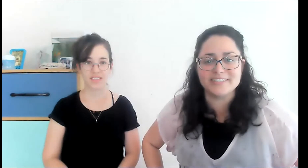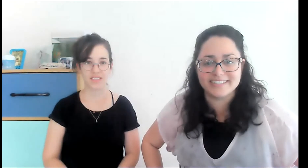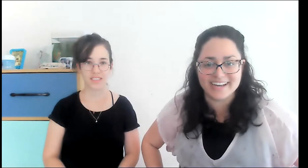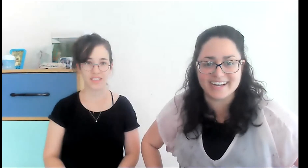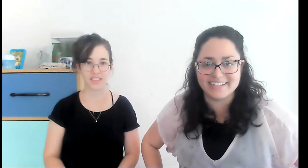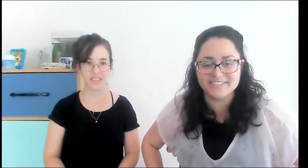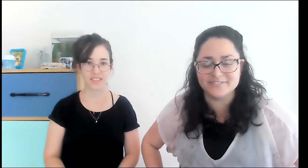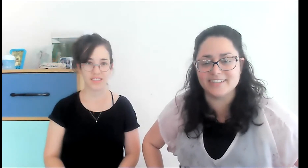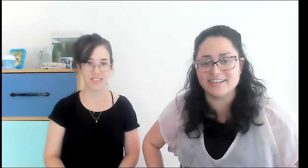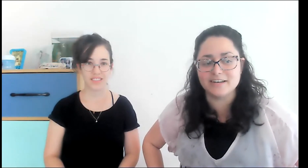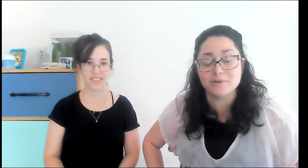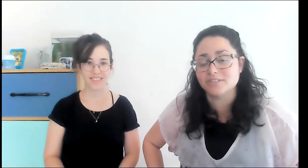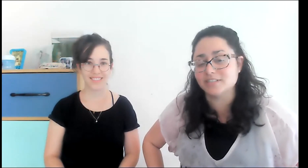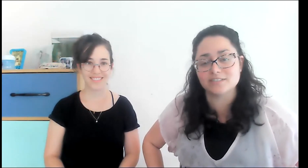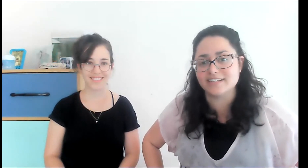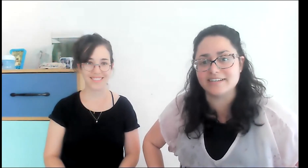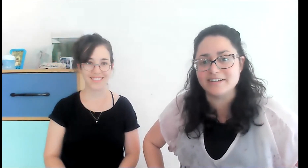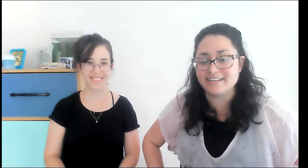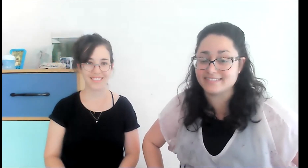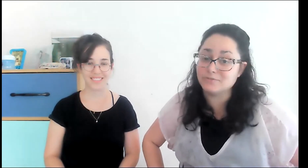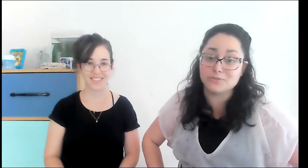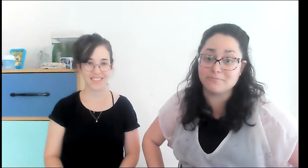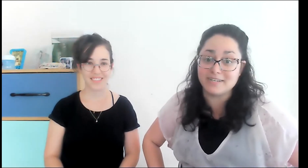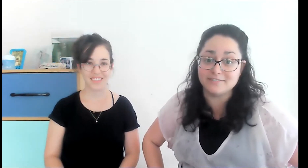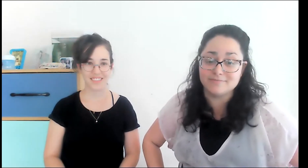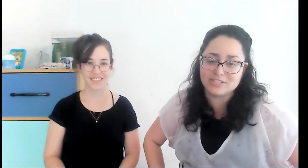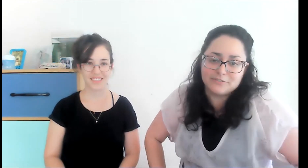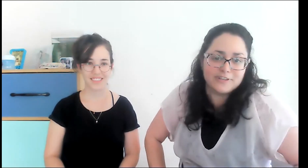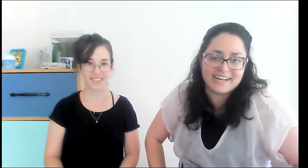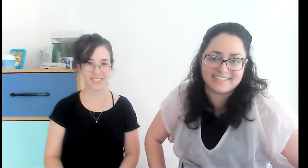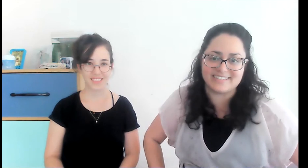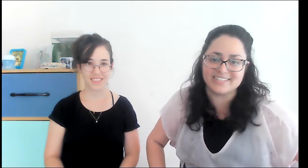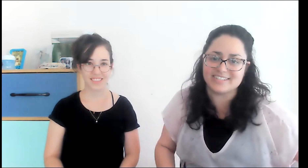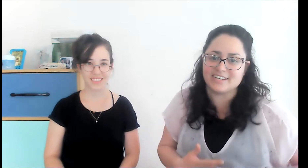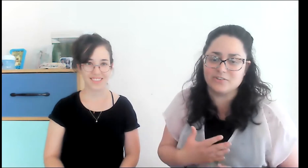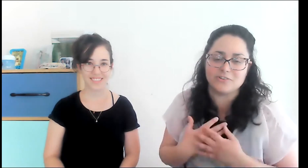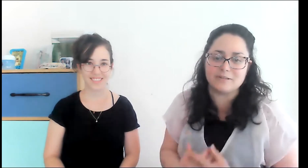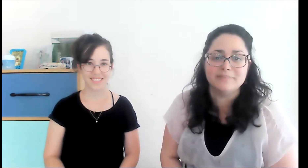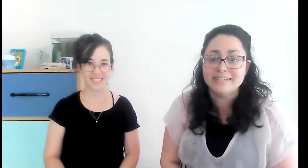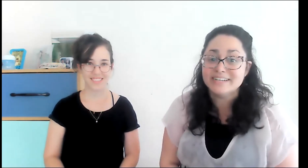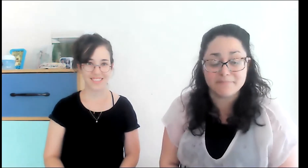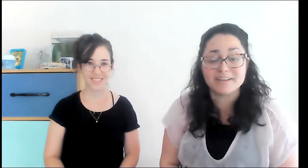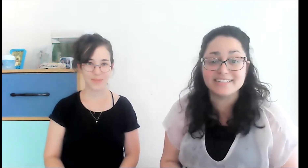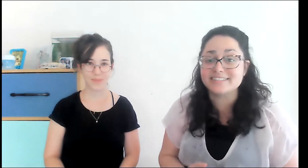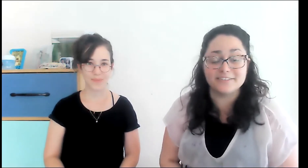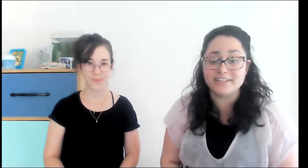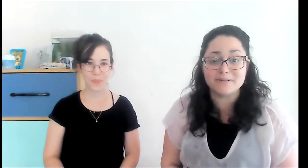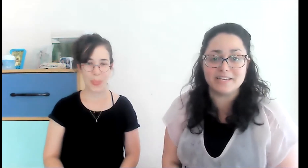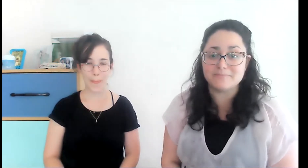ולהתעודד יחד וללמוד שיר שיעשה לנו טוב בלב, שיר תפילה כזה, שיר שאנחנו יכולים ממש להתכוון במילים